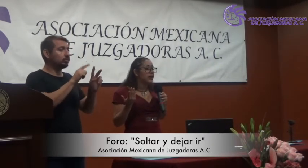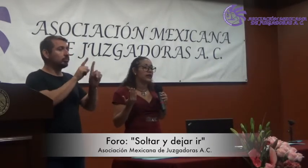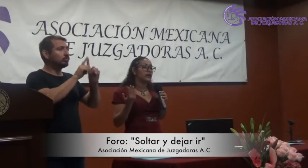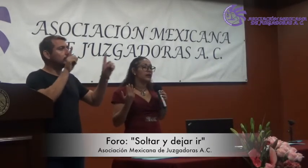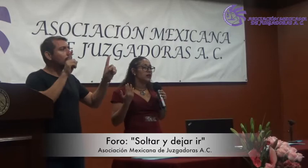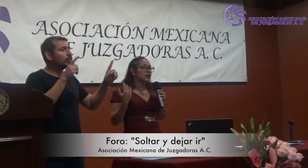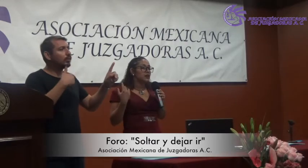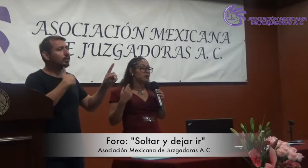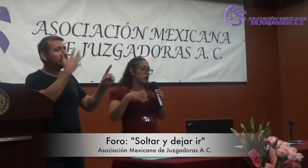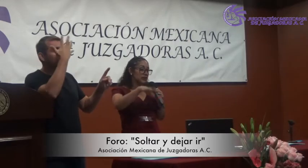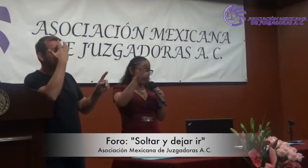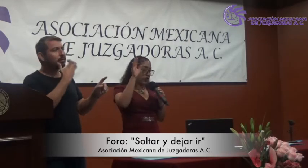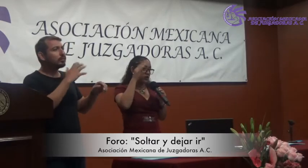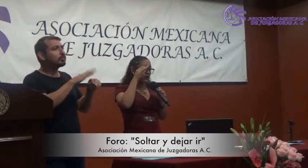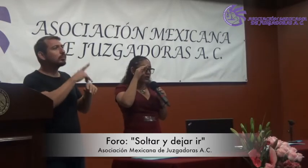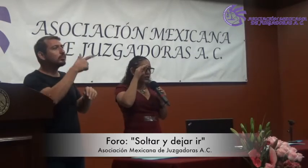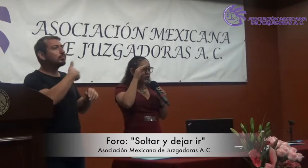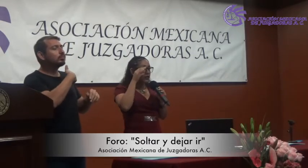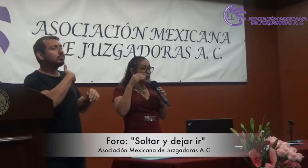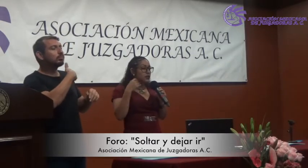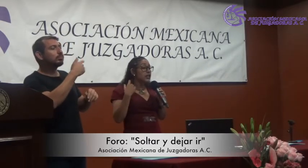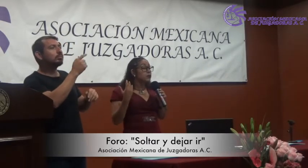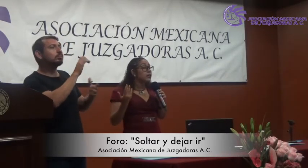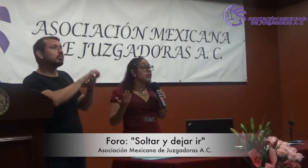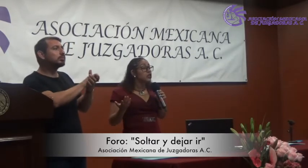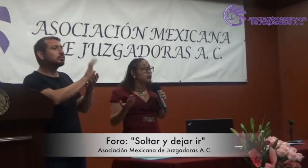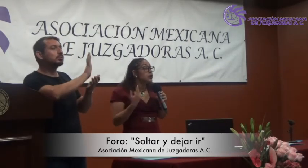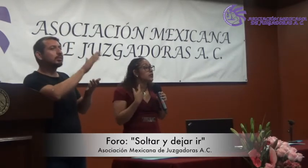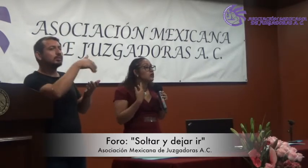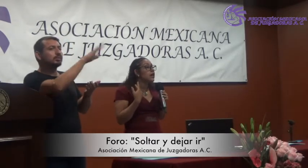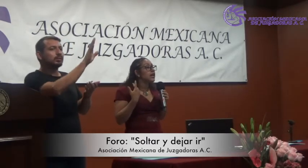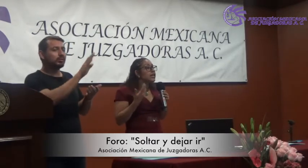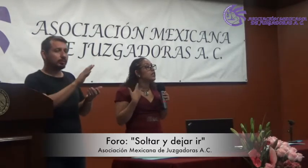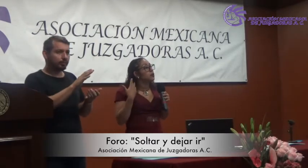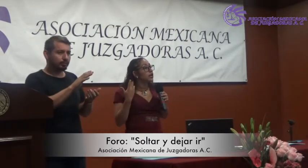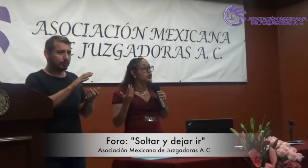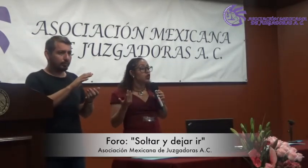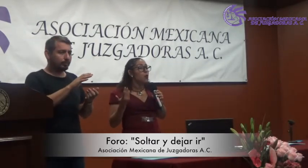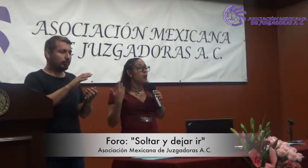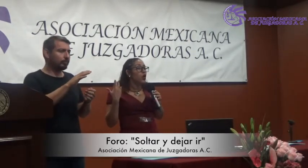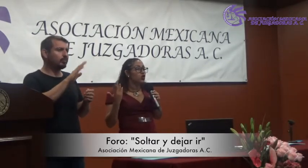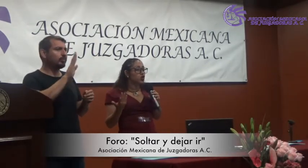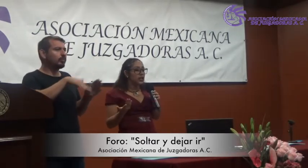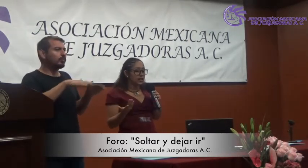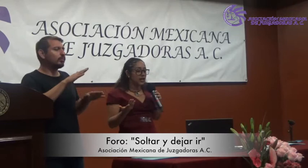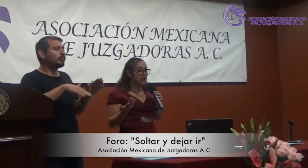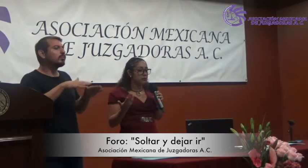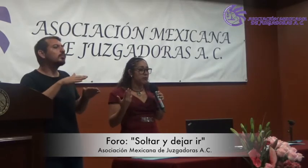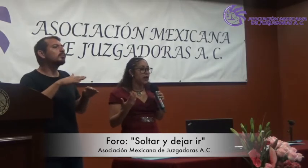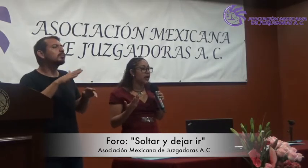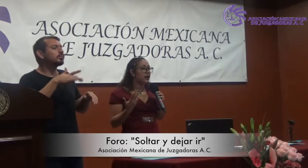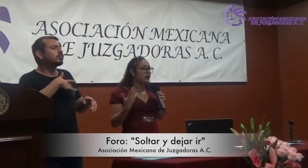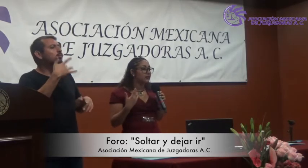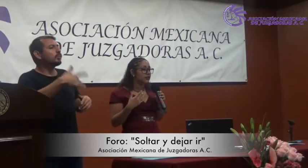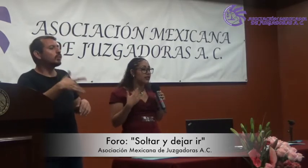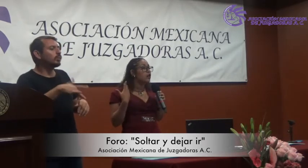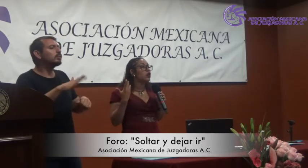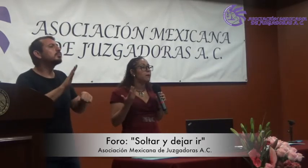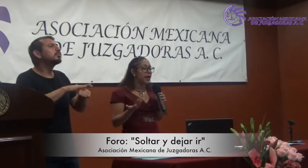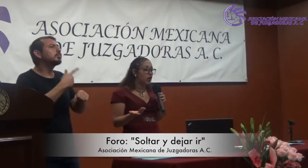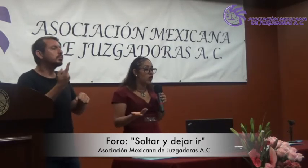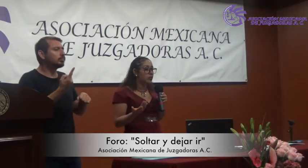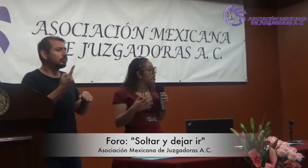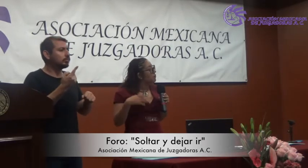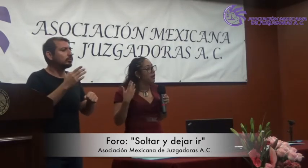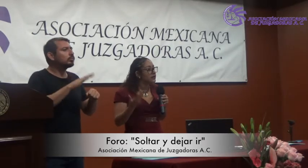a su pareja, porque se fue. De repente eso puede ser una ganancia porque es una oportunidad para tener